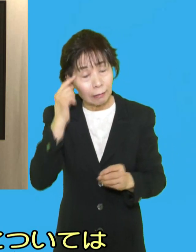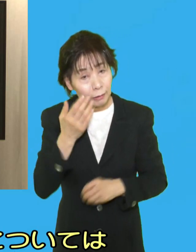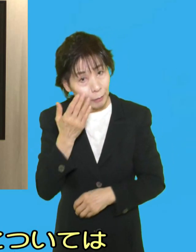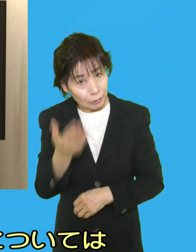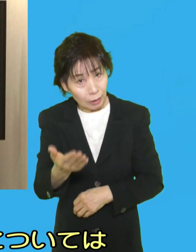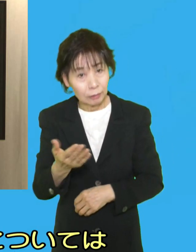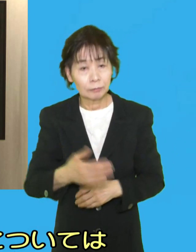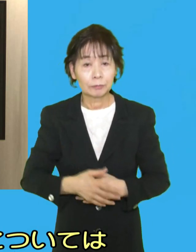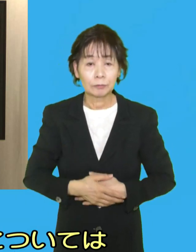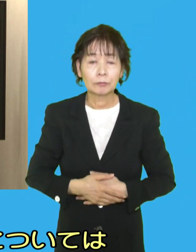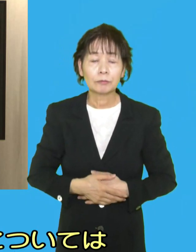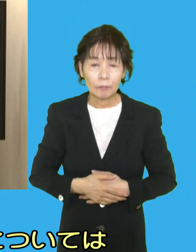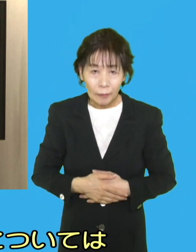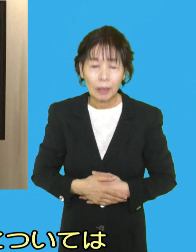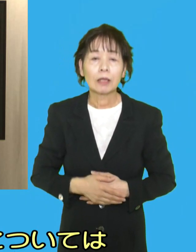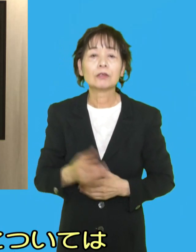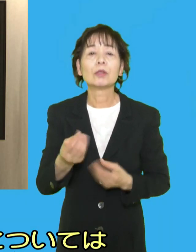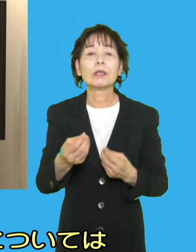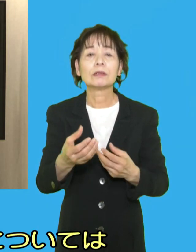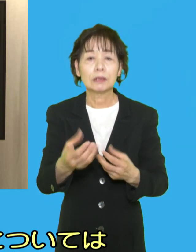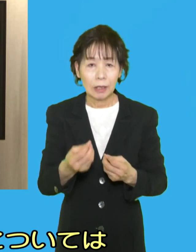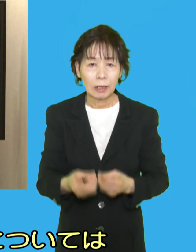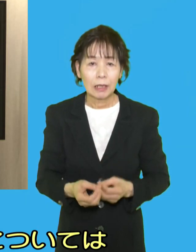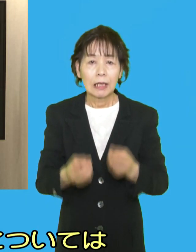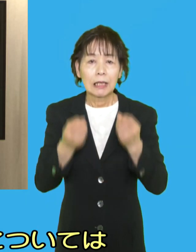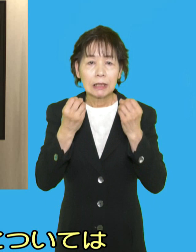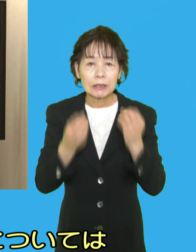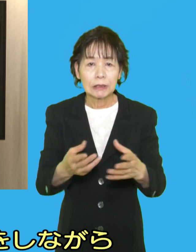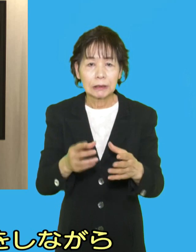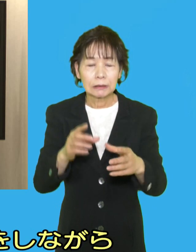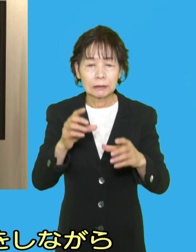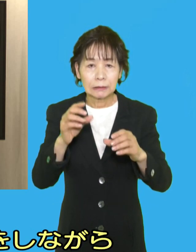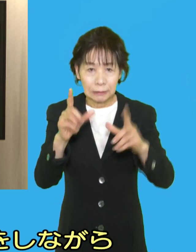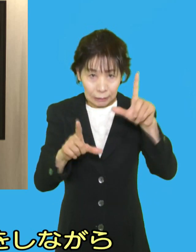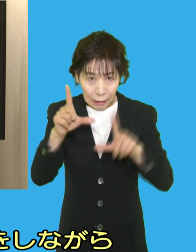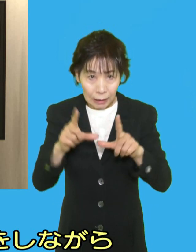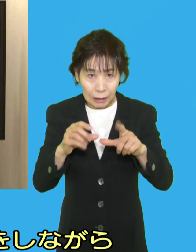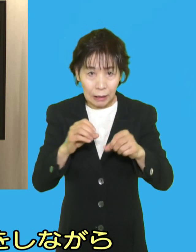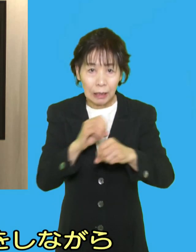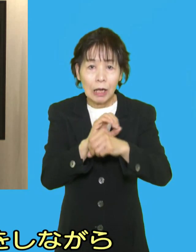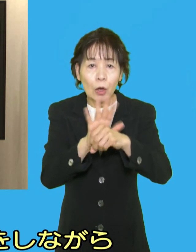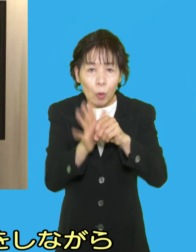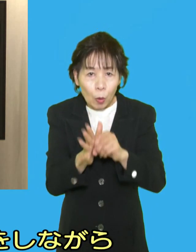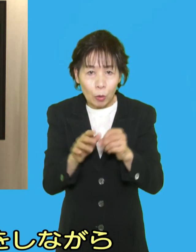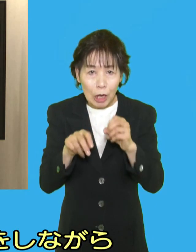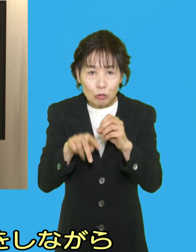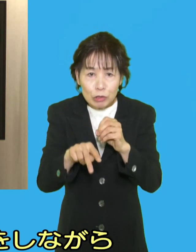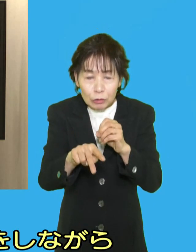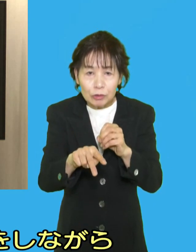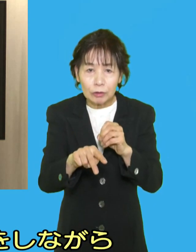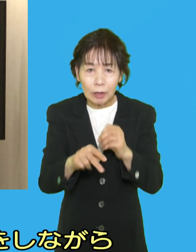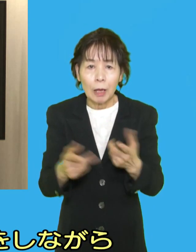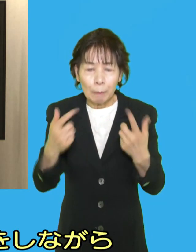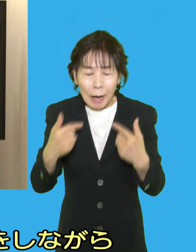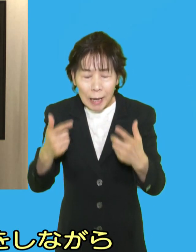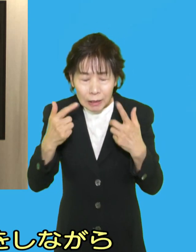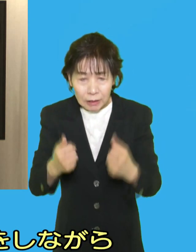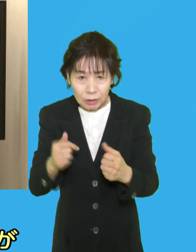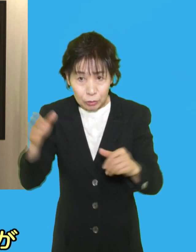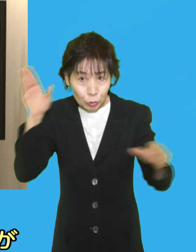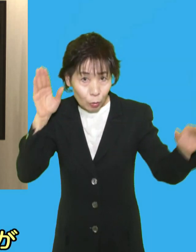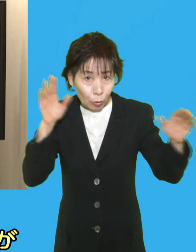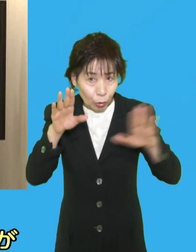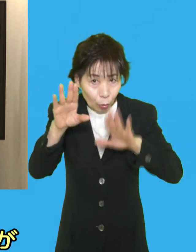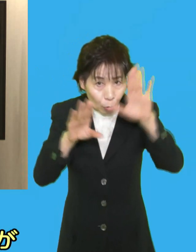ですね、新型コロナウイルス対策については週末も含め毎日その状況確認をしなが